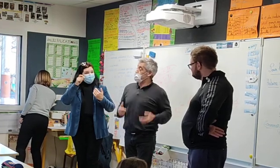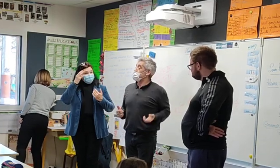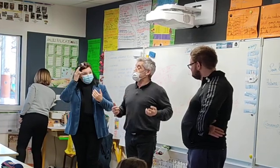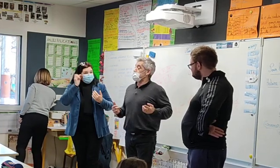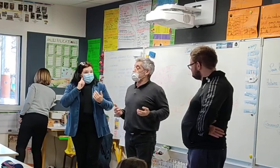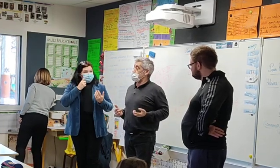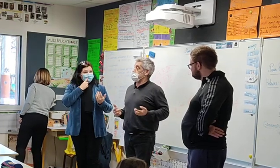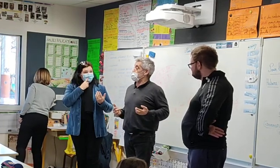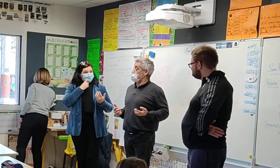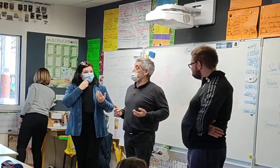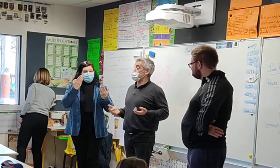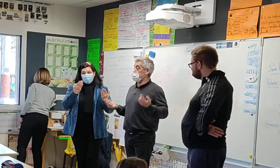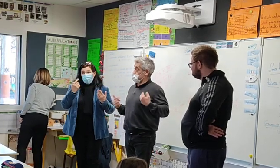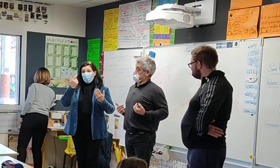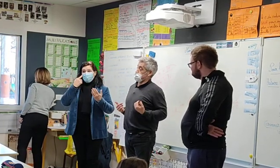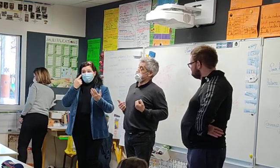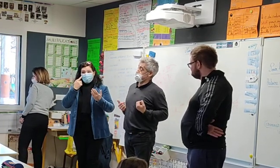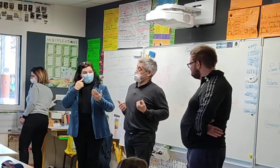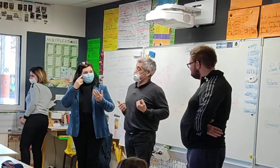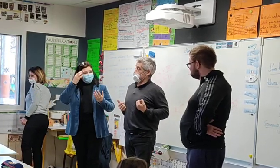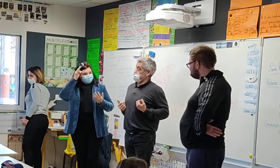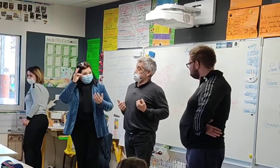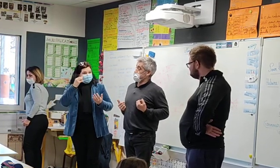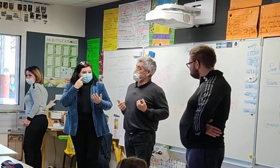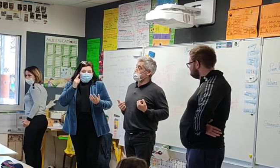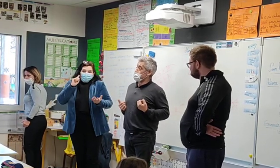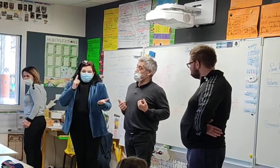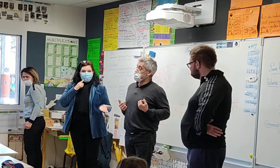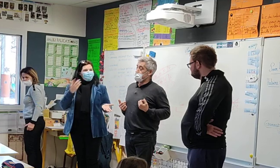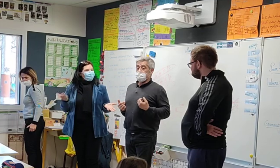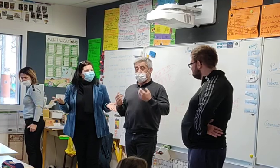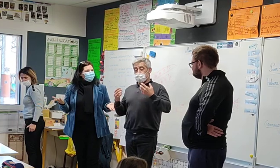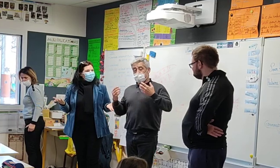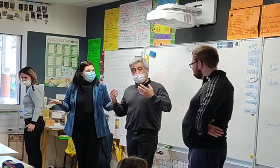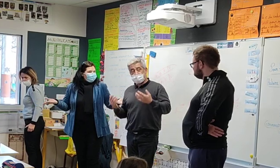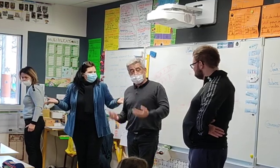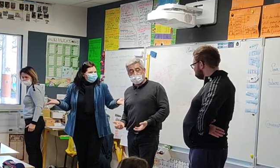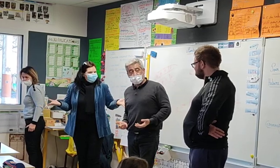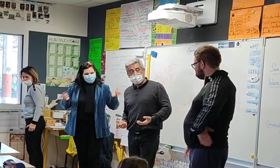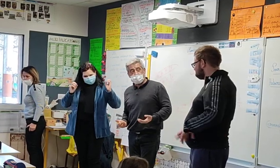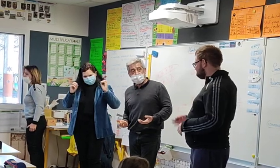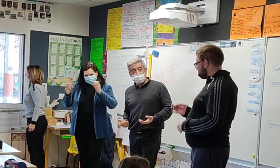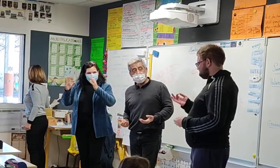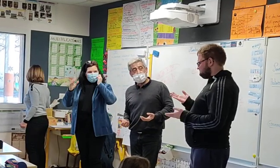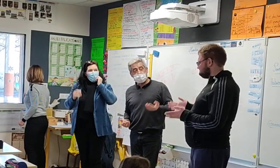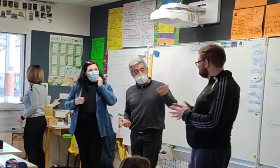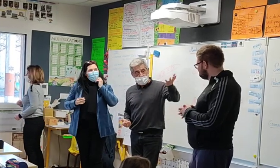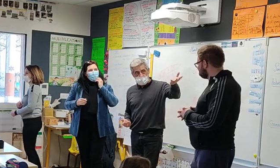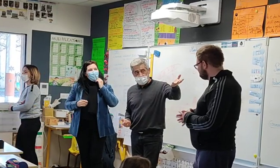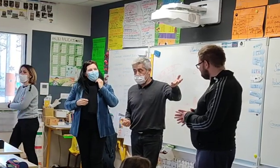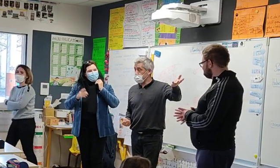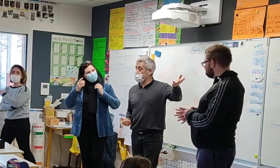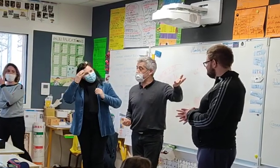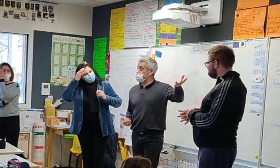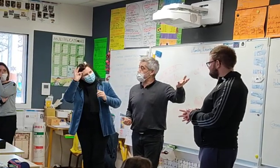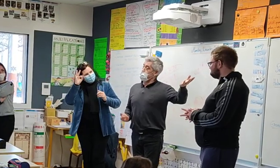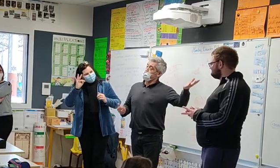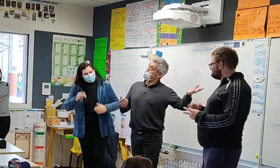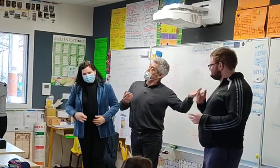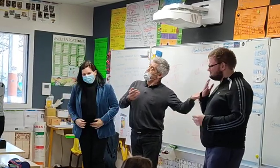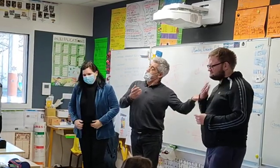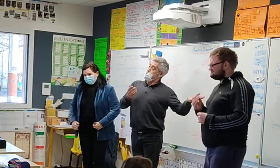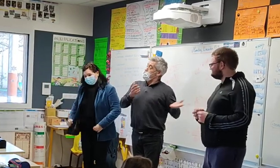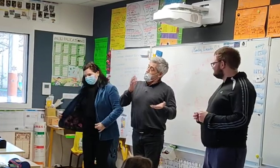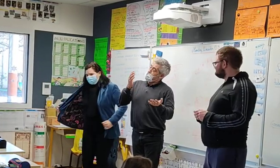Mais aujourd'hui, quand vous allez croiser Thomas, vous saurez. D'accord ? Je vous laisse la place à Thomas. Et puis,